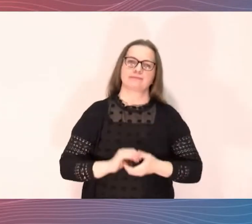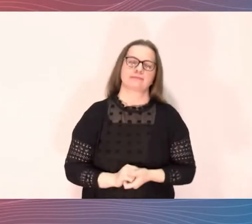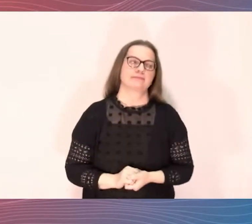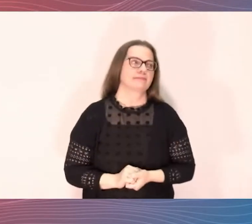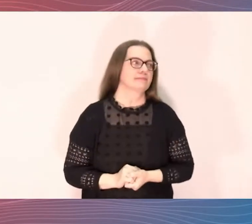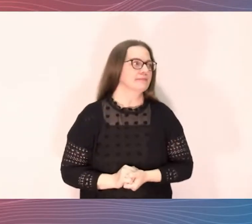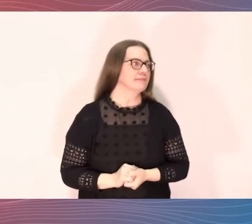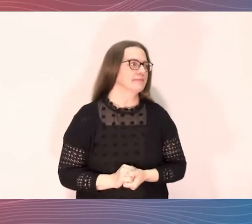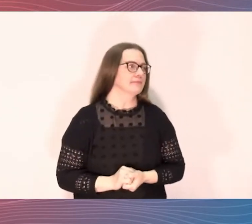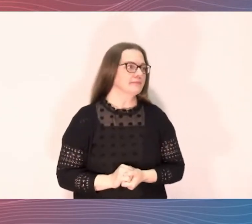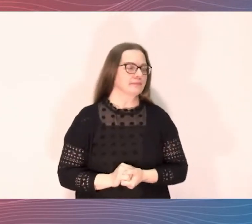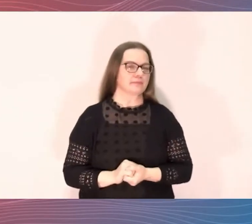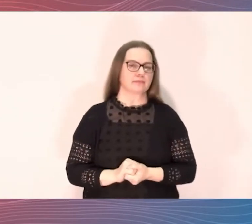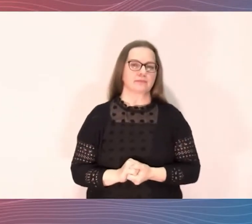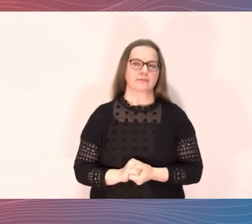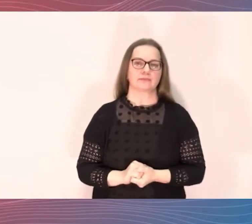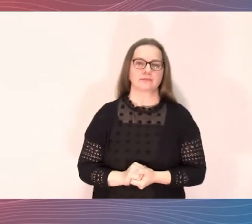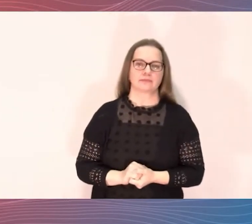E